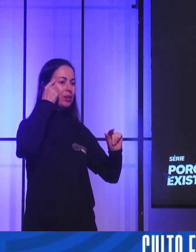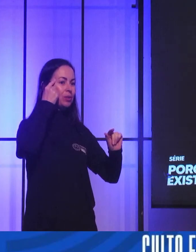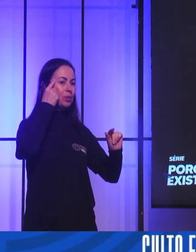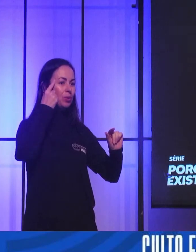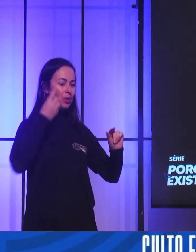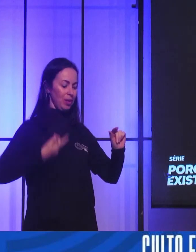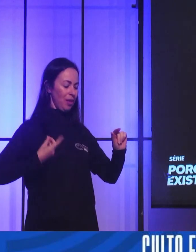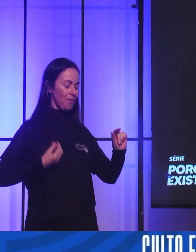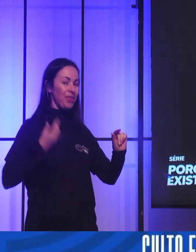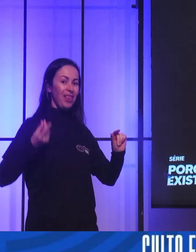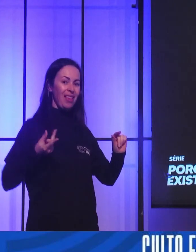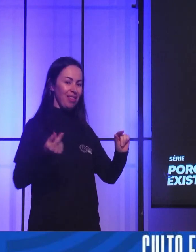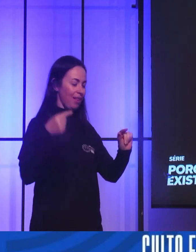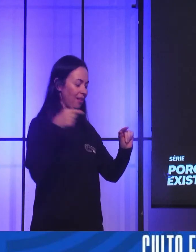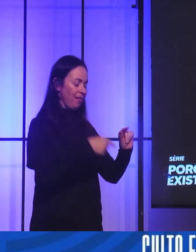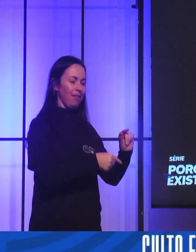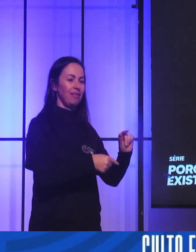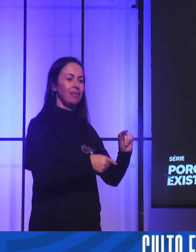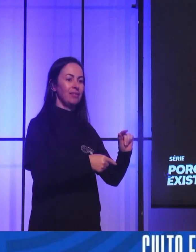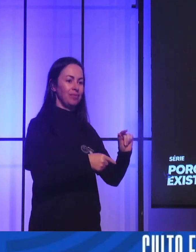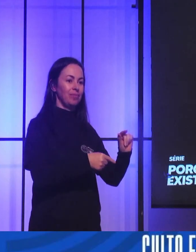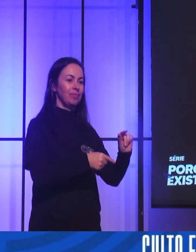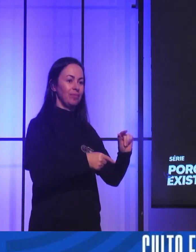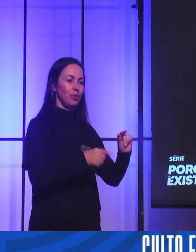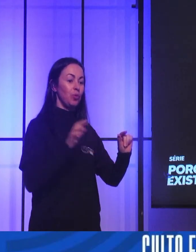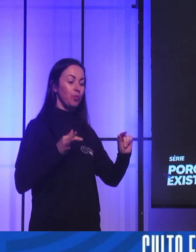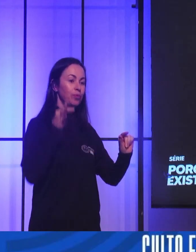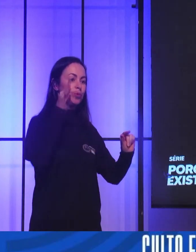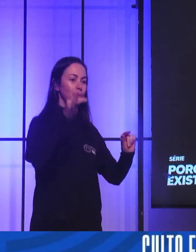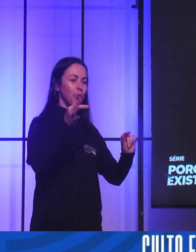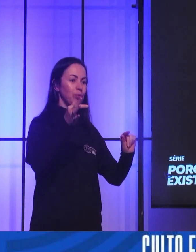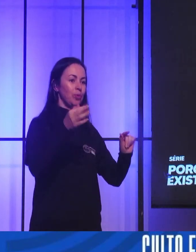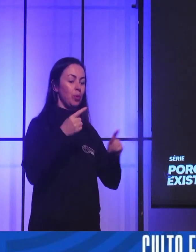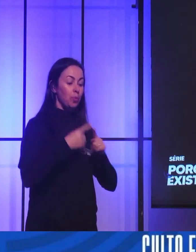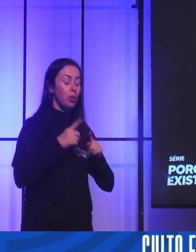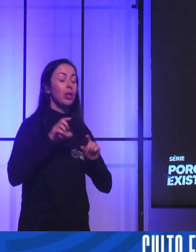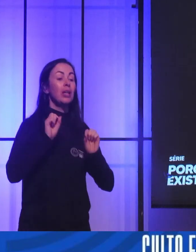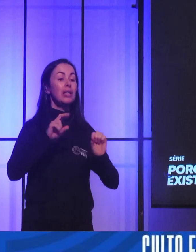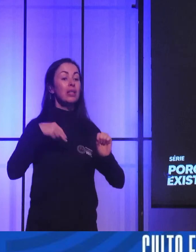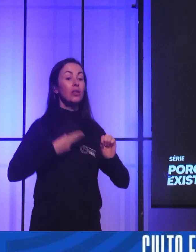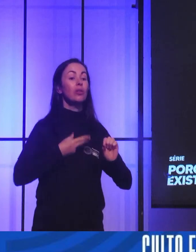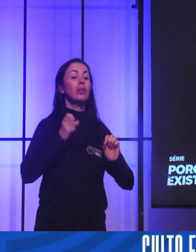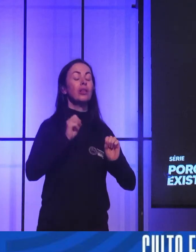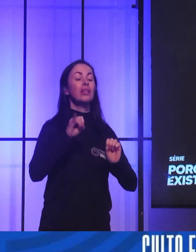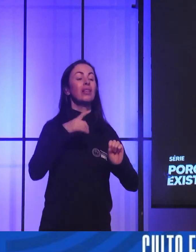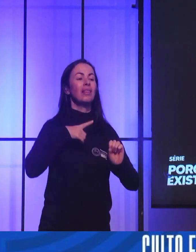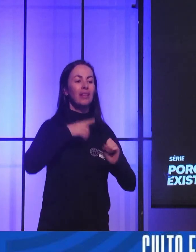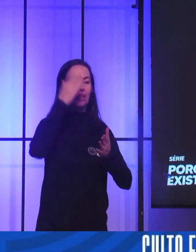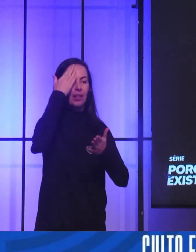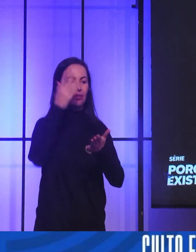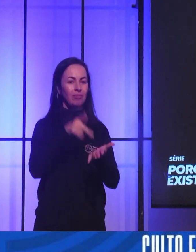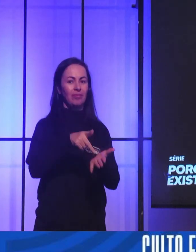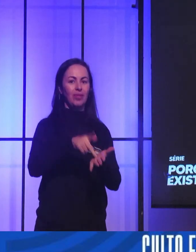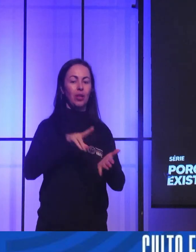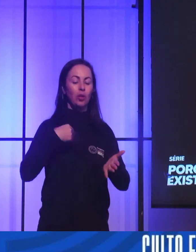nossa vida, as nossas ações, a nossa oração, a nossa prática seria